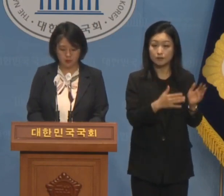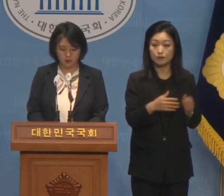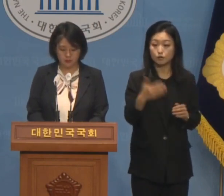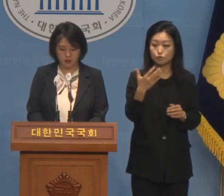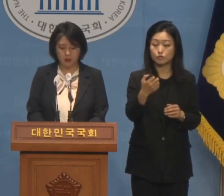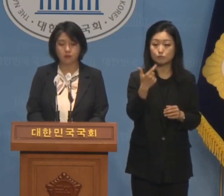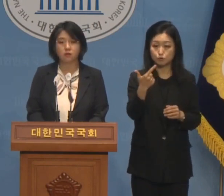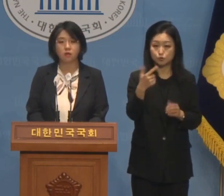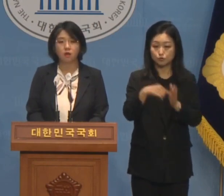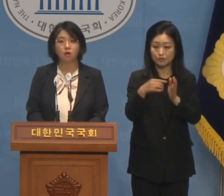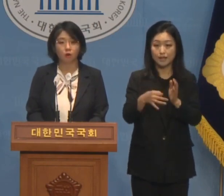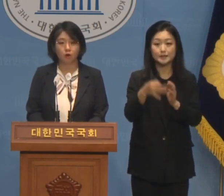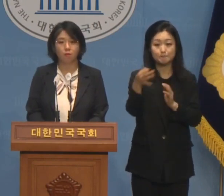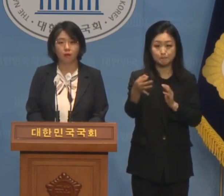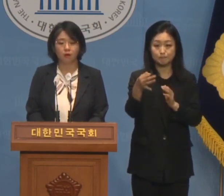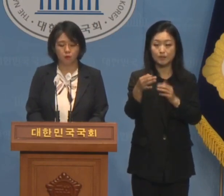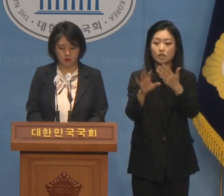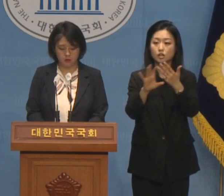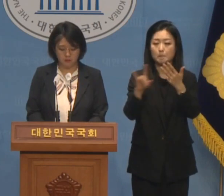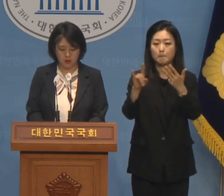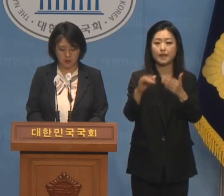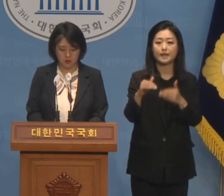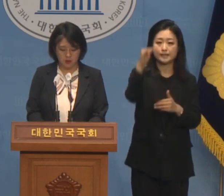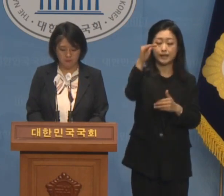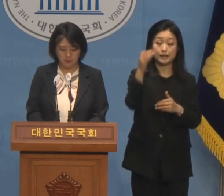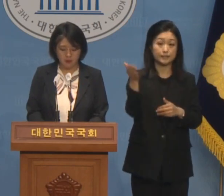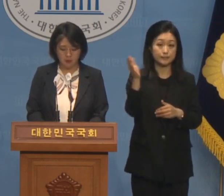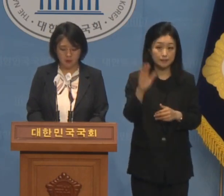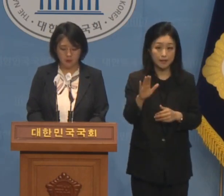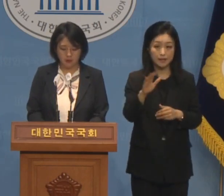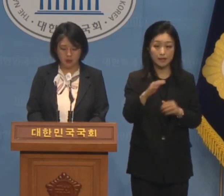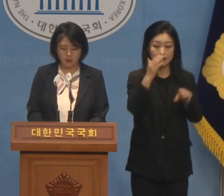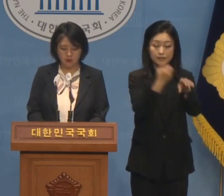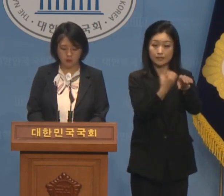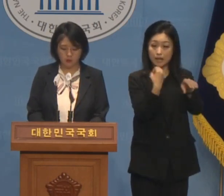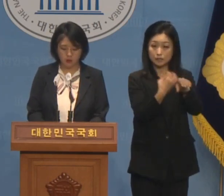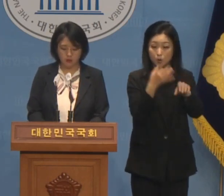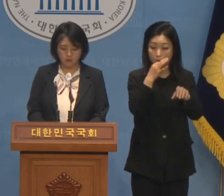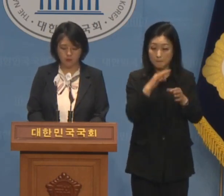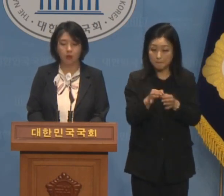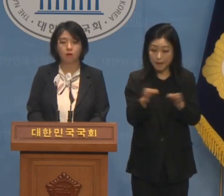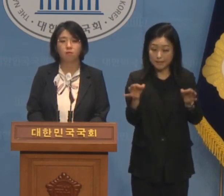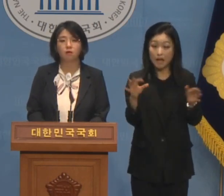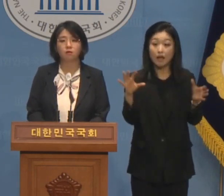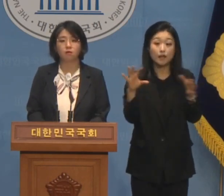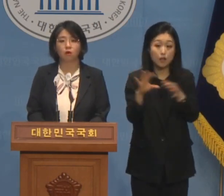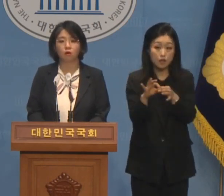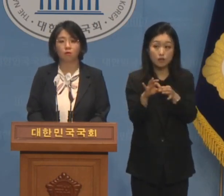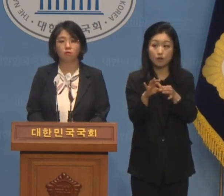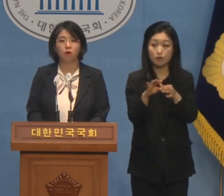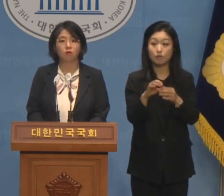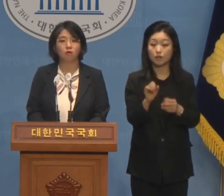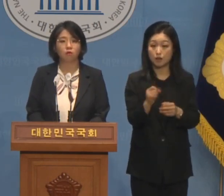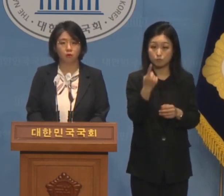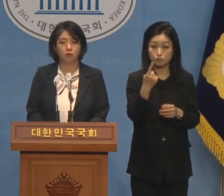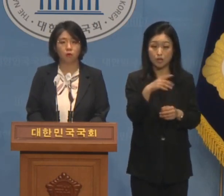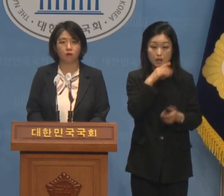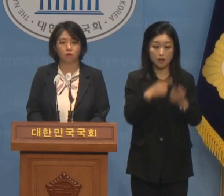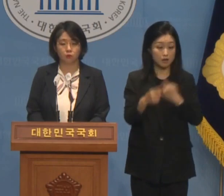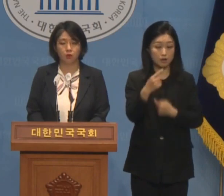96 스위스 프랑까지 8배나 올렸지만 탄소세 배당과 연동한 덕분에 프랑스처럼